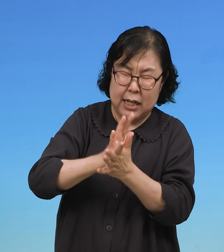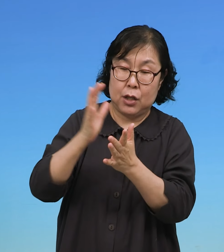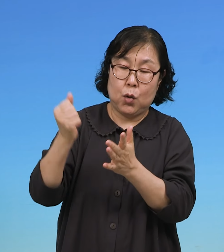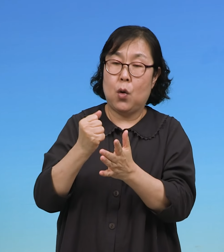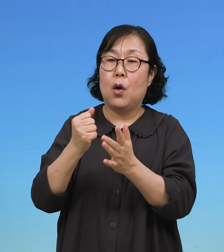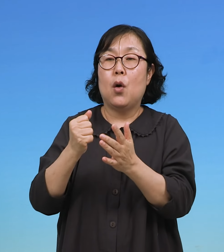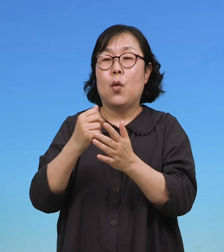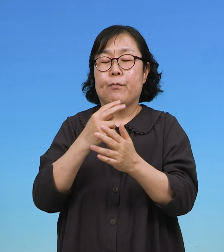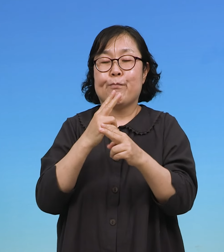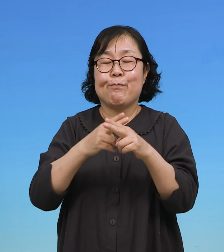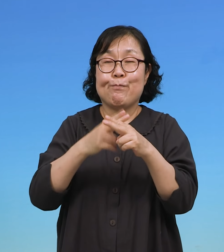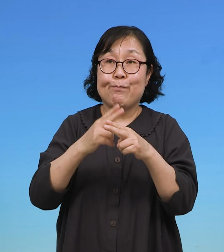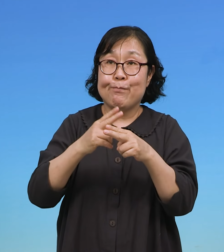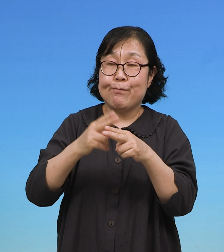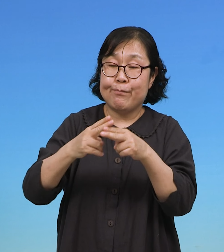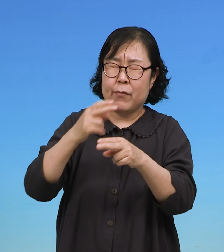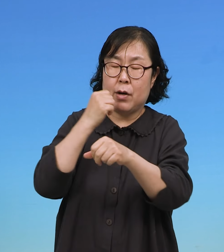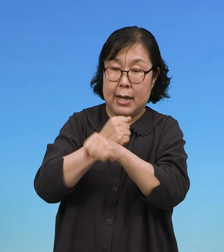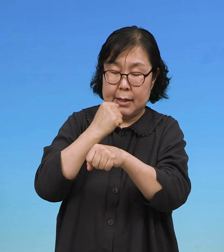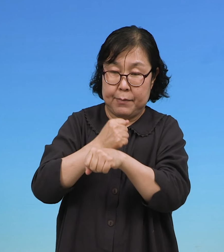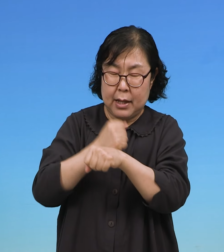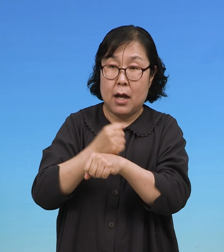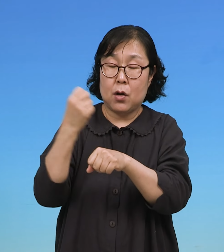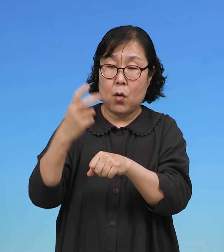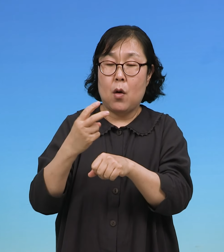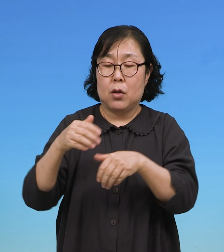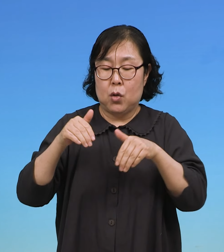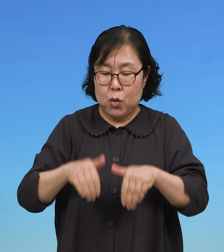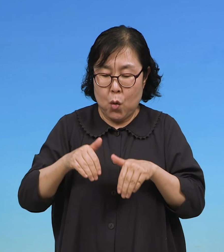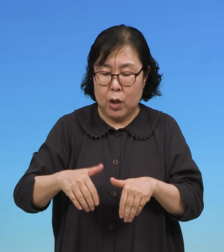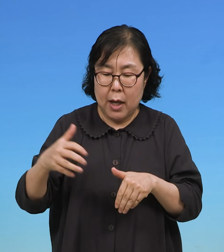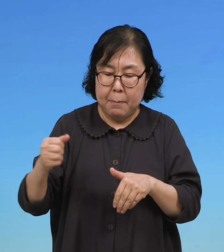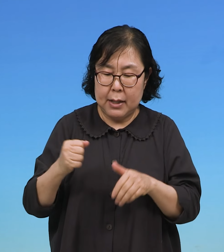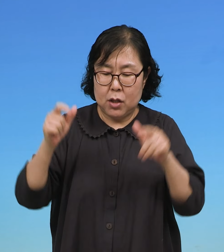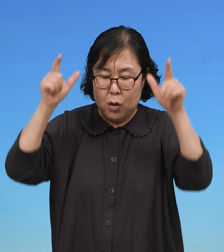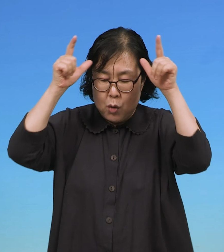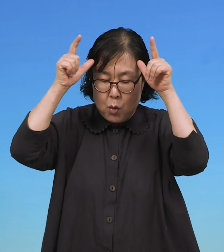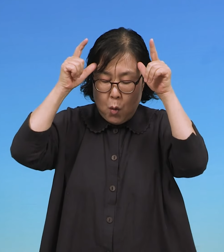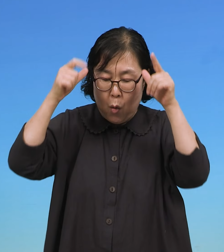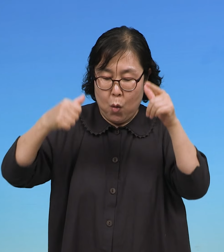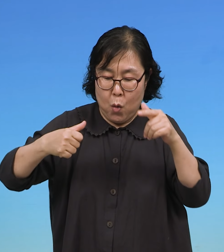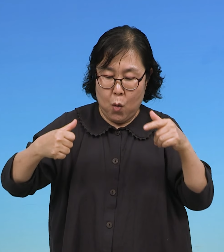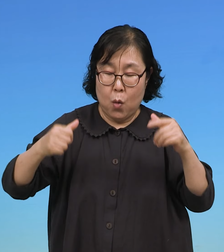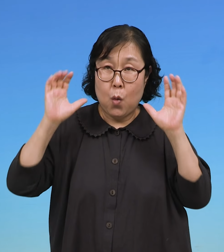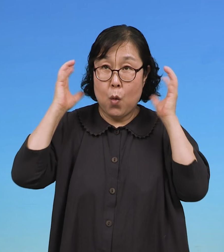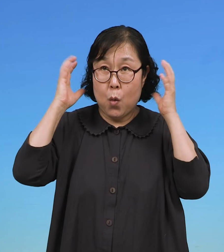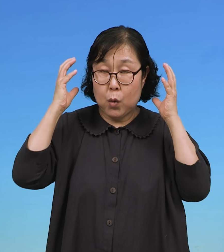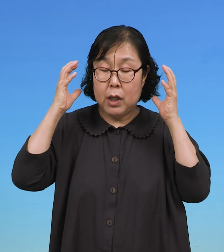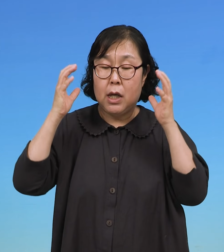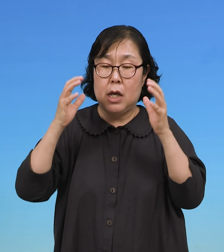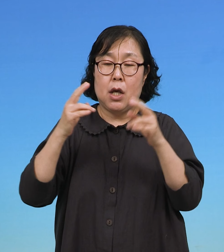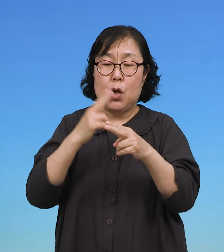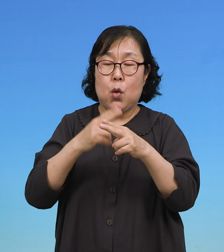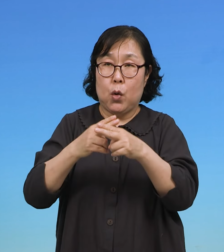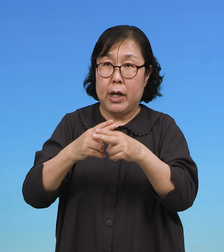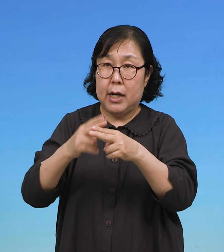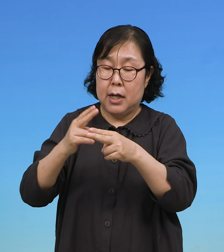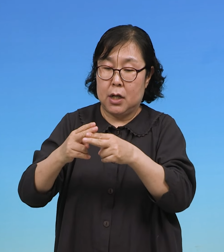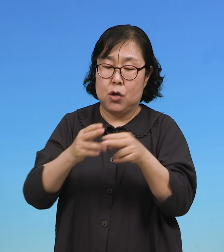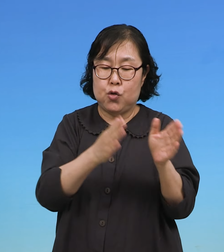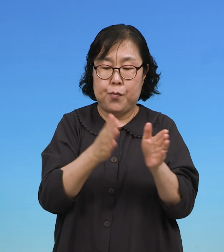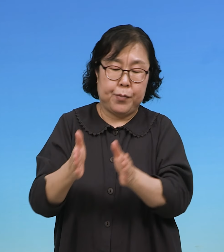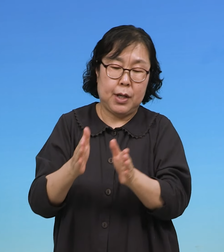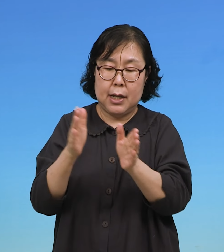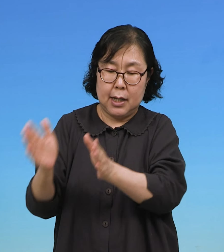치즈를 가지고 요리를 했습니다. 아브라함이 엉긴 젖과 우유와 하인이 만든 송아지 요리를 나그네들 앞에 차려